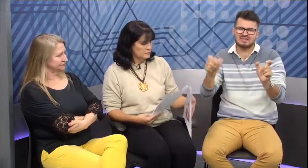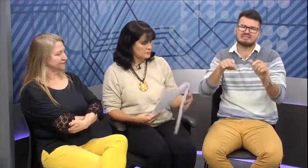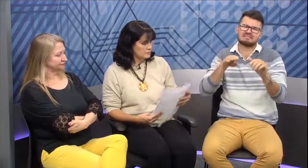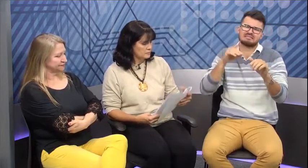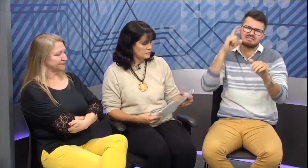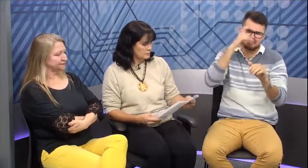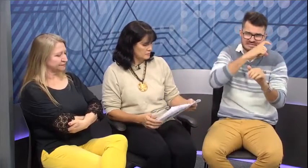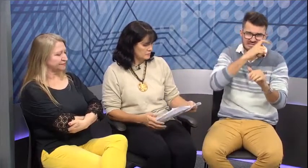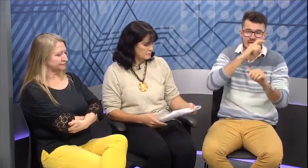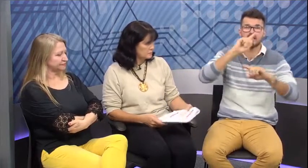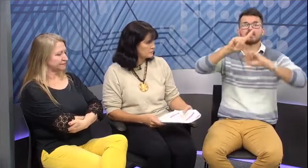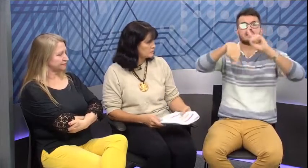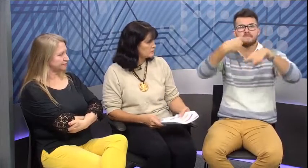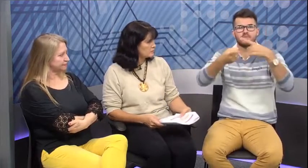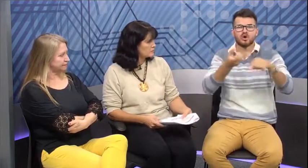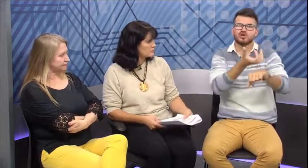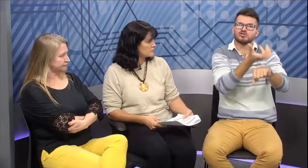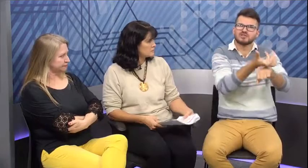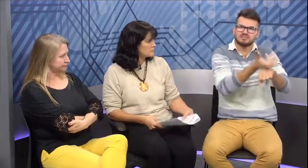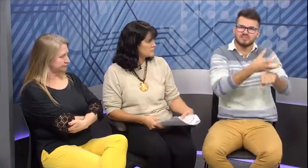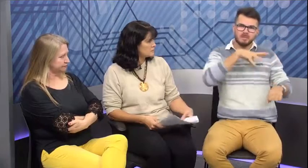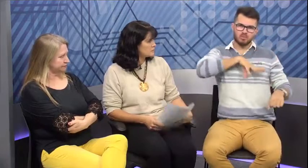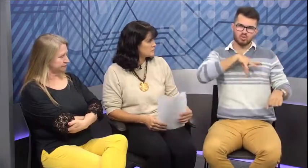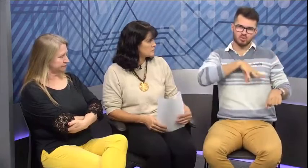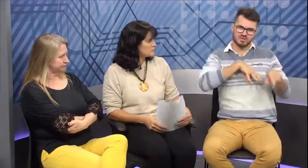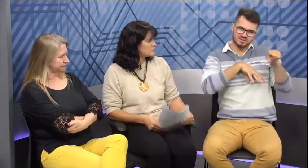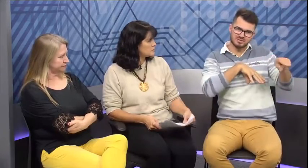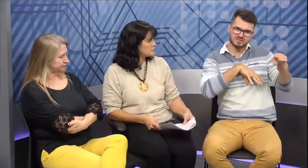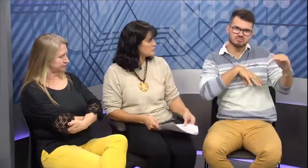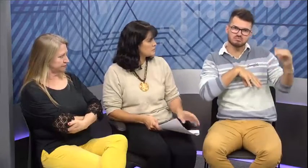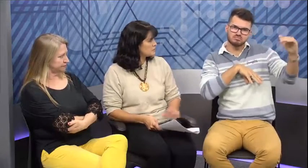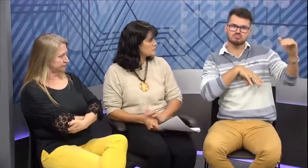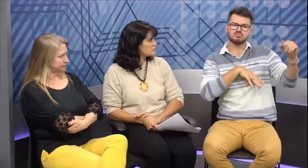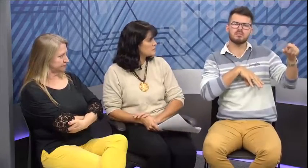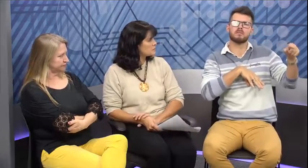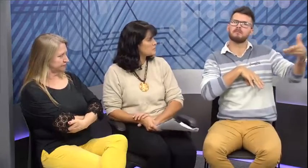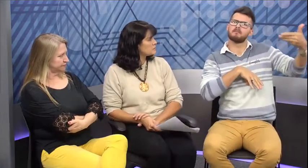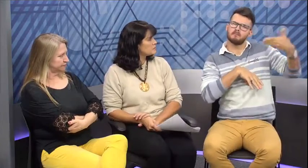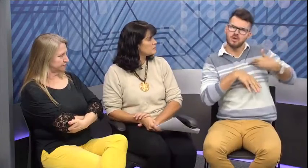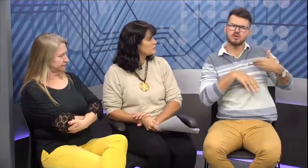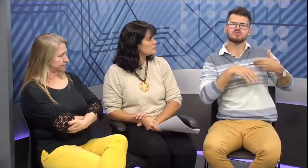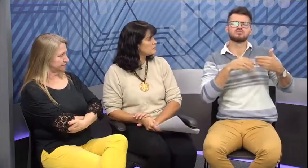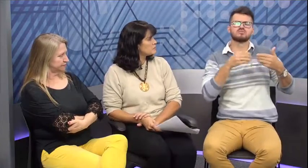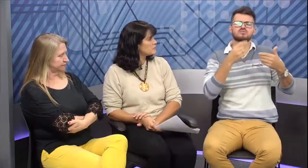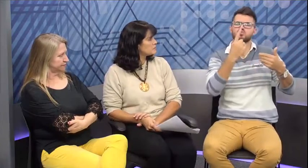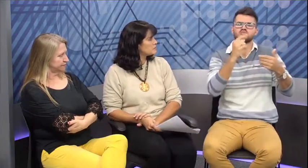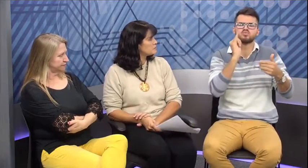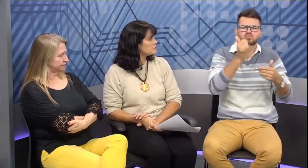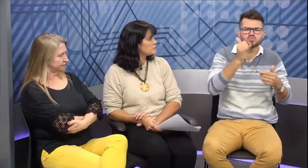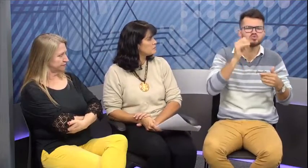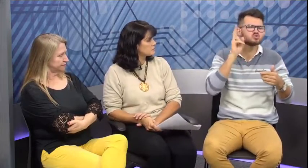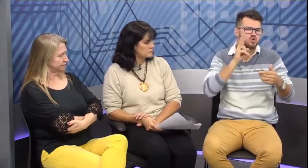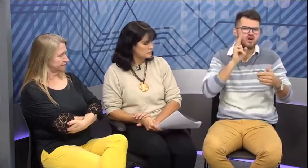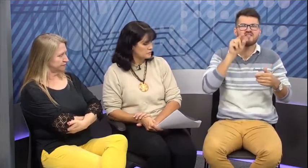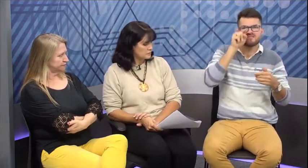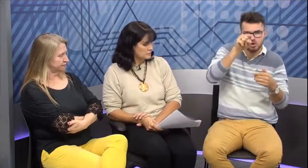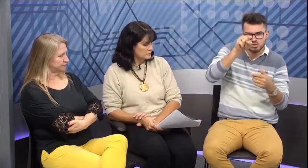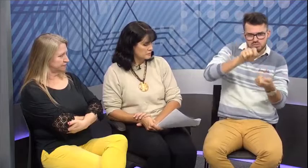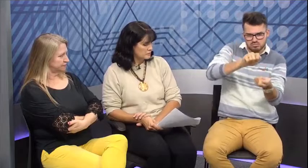tentando fazer o registro da história que havia sido contada. E nas disciplinas específicas, né, por exemplo, língua portuguesa, né, pediam